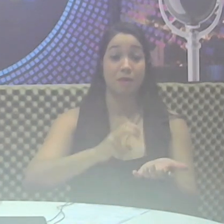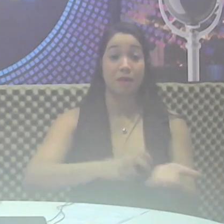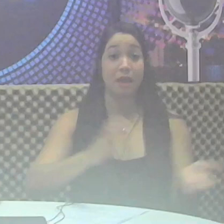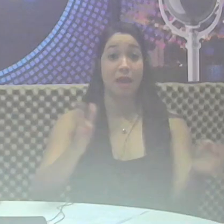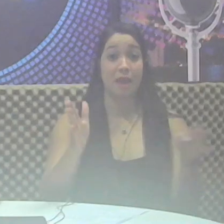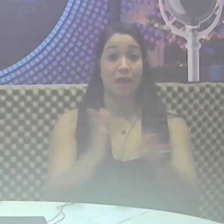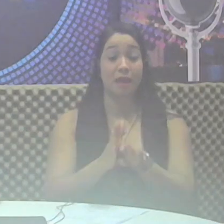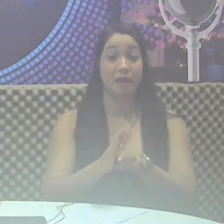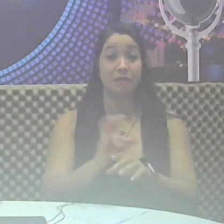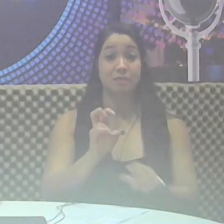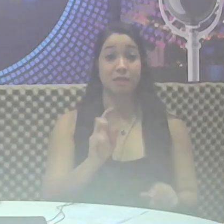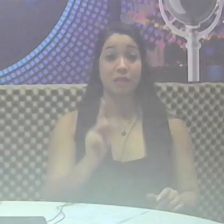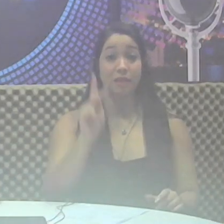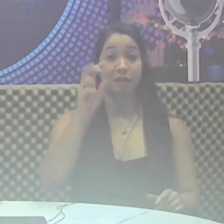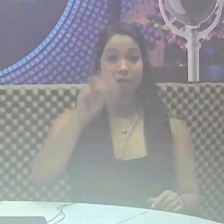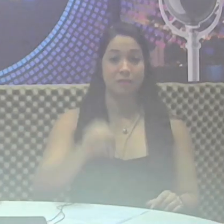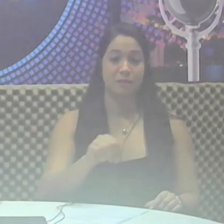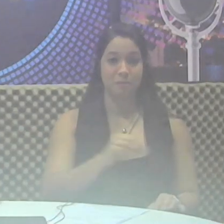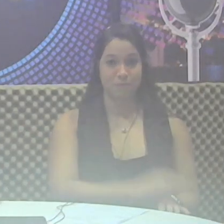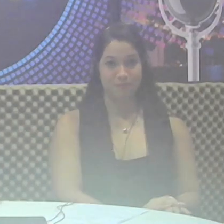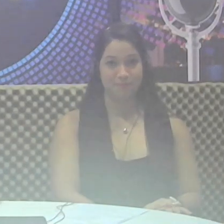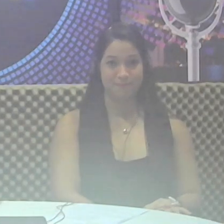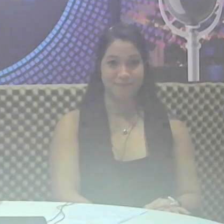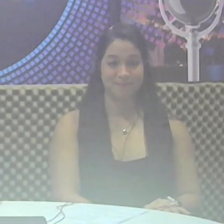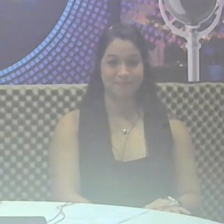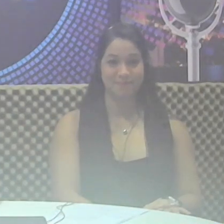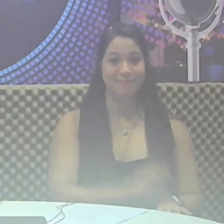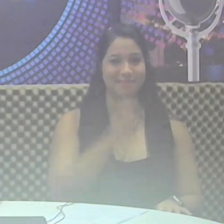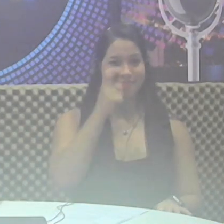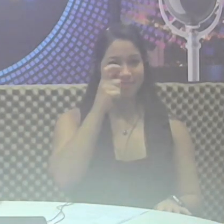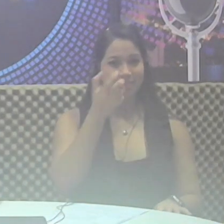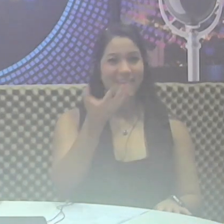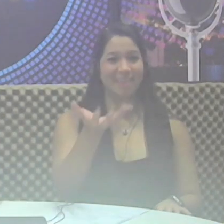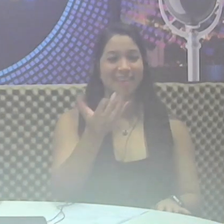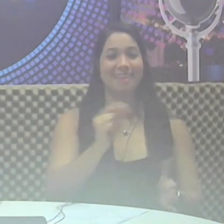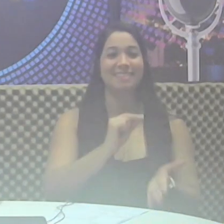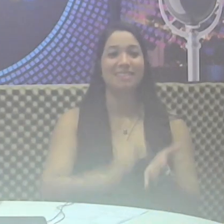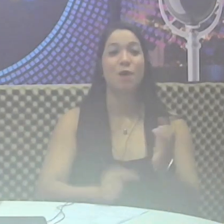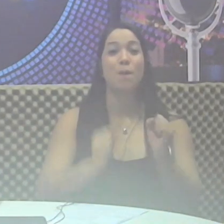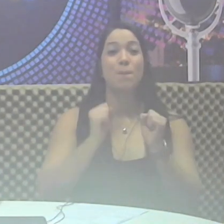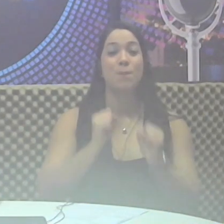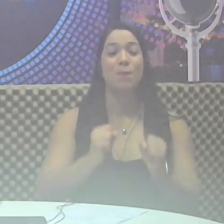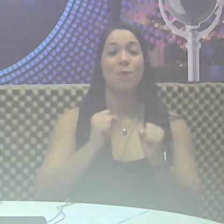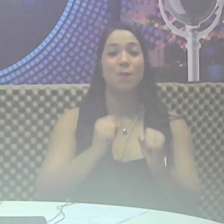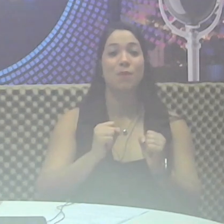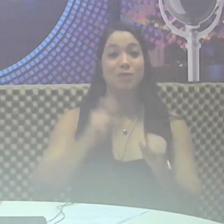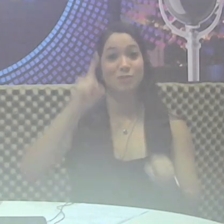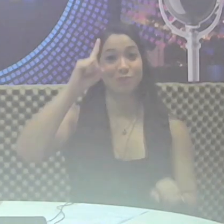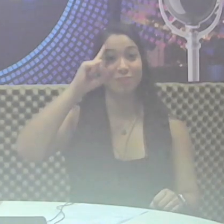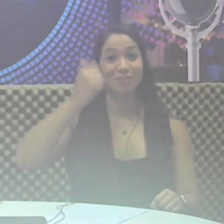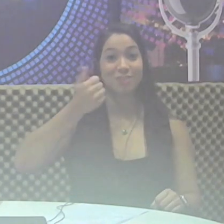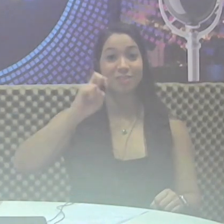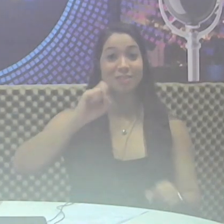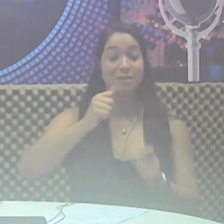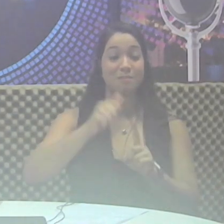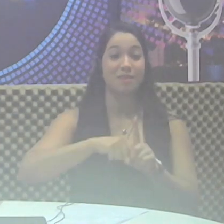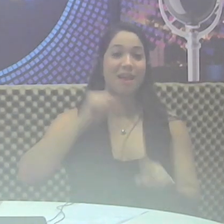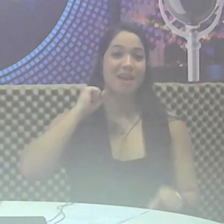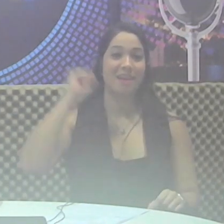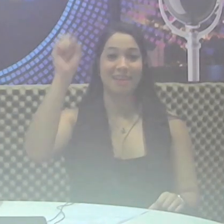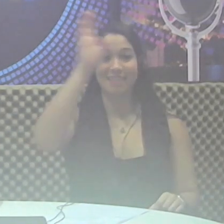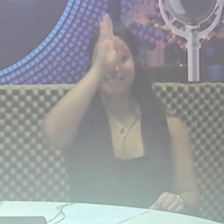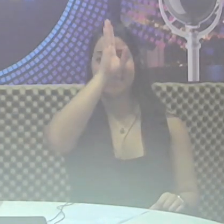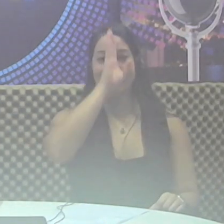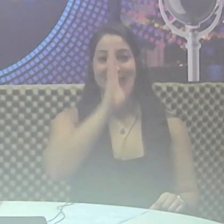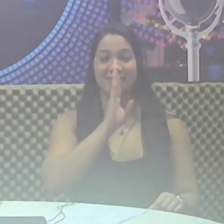e percurso de 5 quilômetros. Os interessados poderão se inscrever a partir do dia 15 de abril,